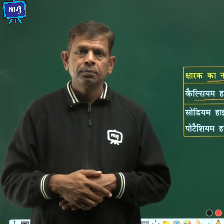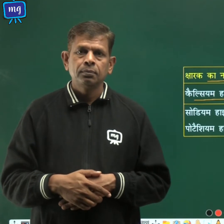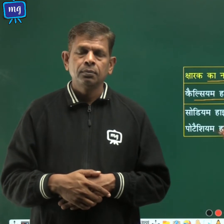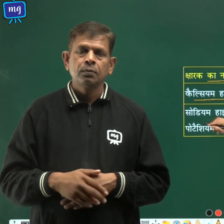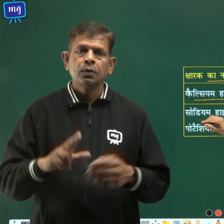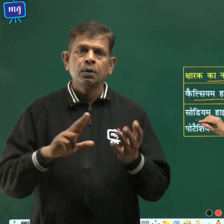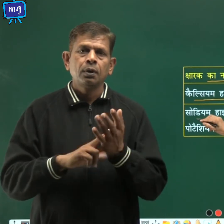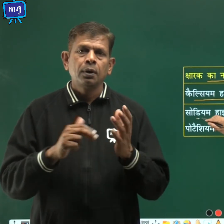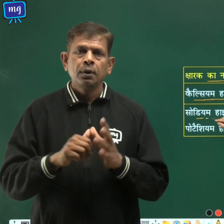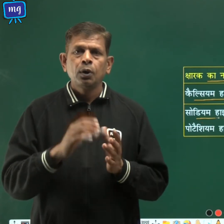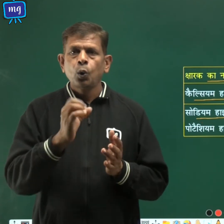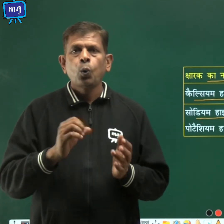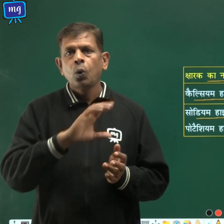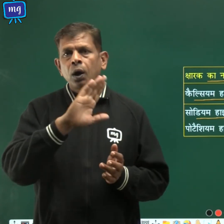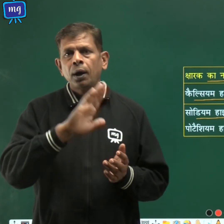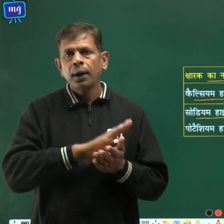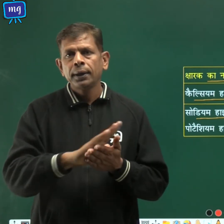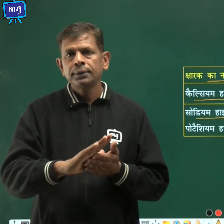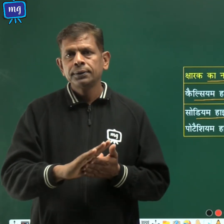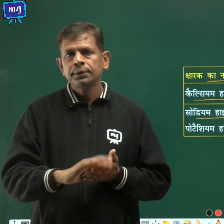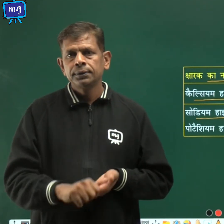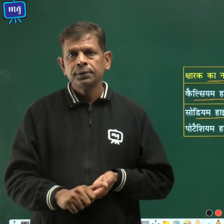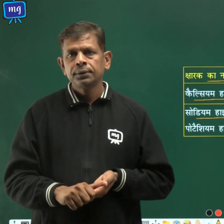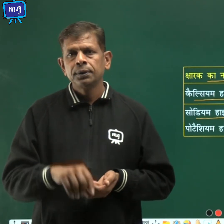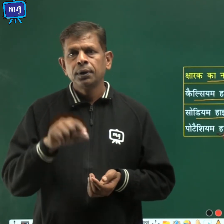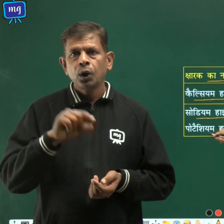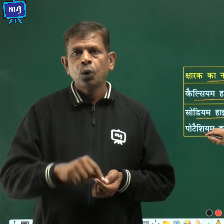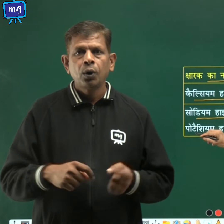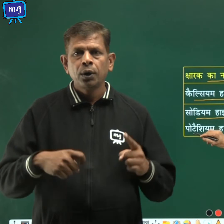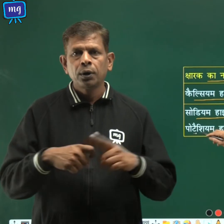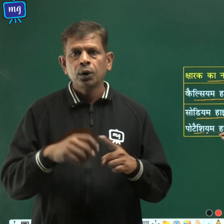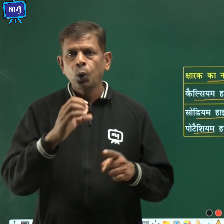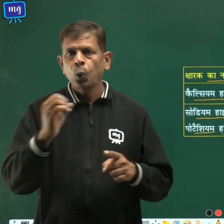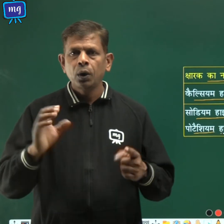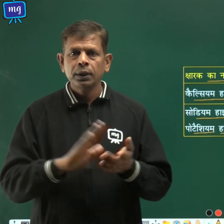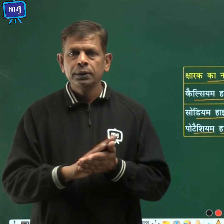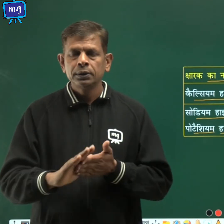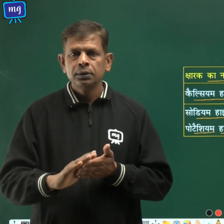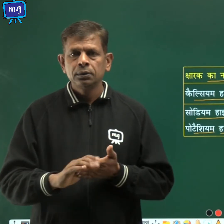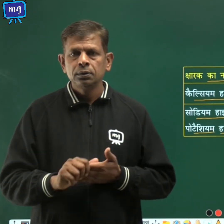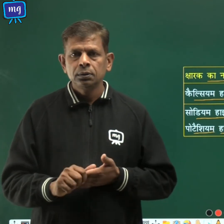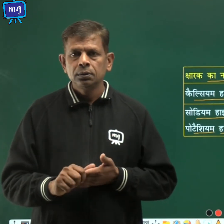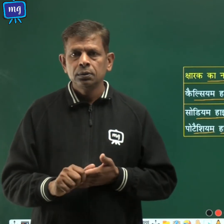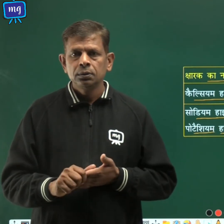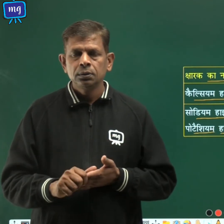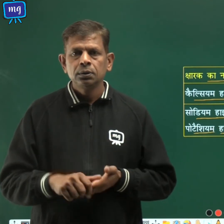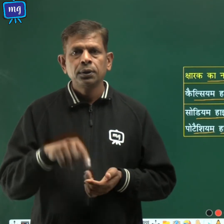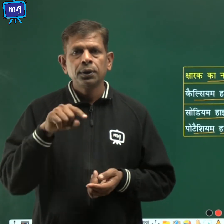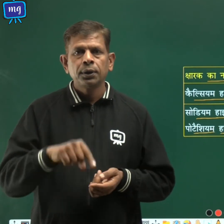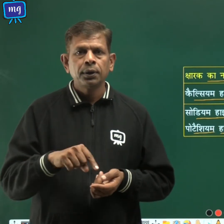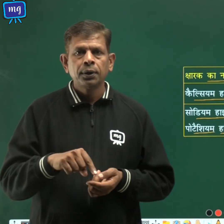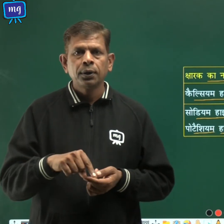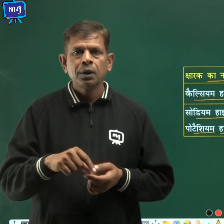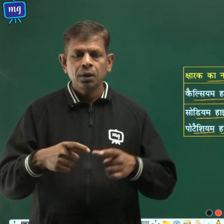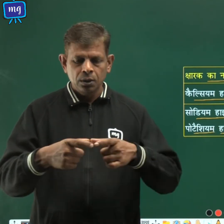सोडियम हाइड्रोक्साइड और पोटेशियम हाइड्रोक्साइड ये साबुन में